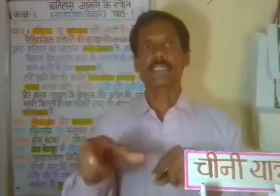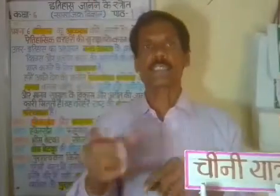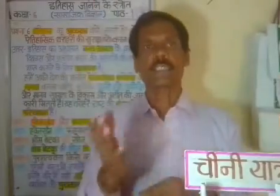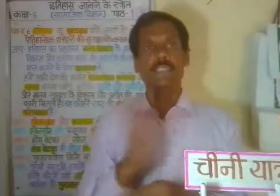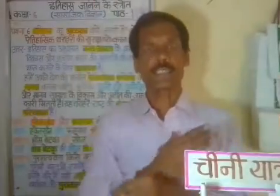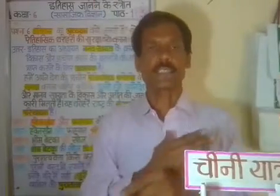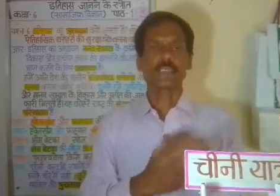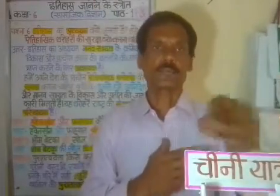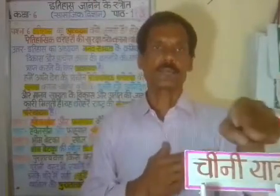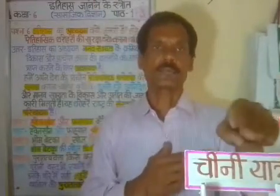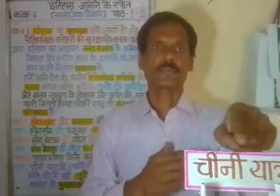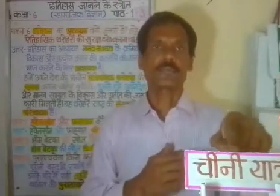यात्री थे,